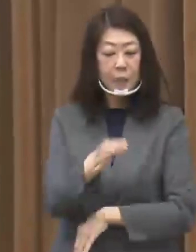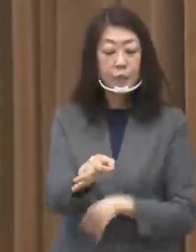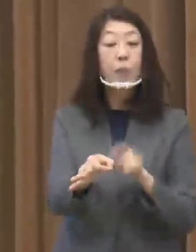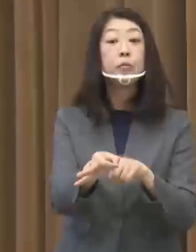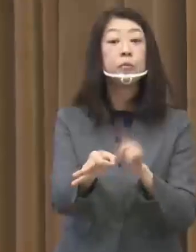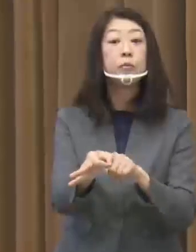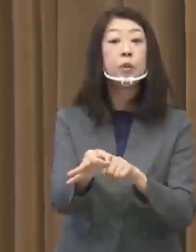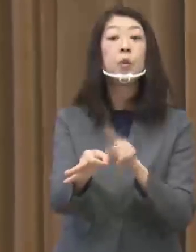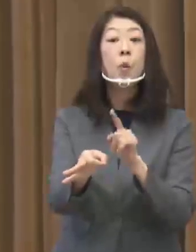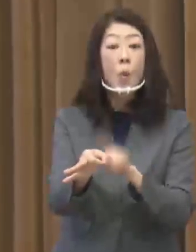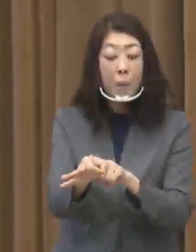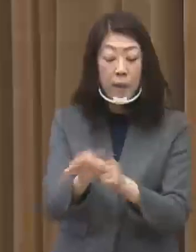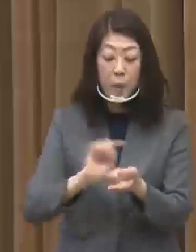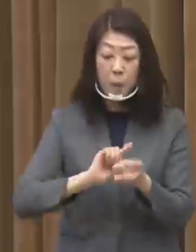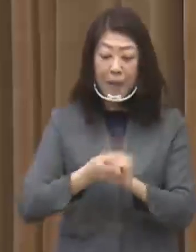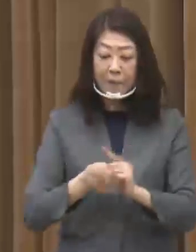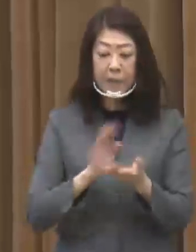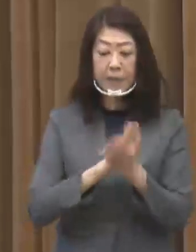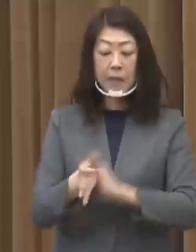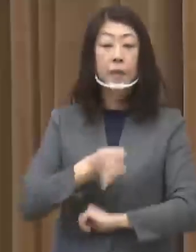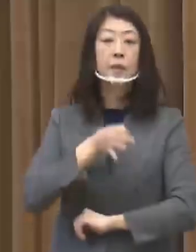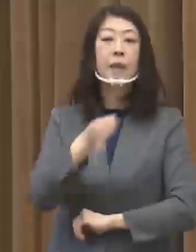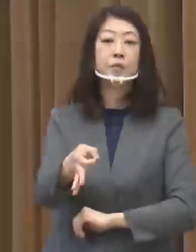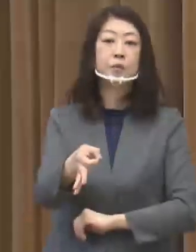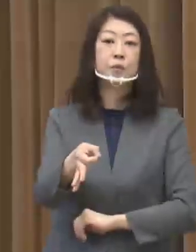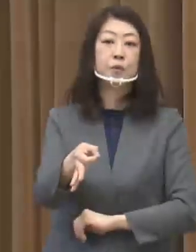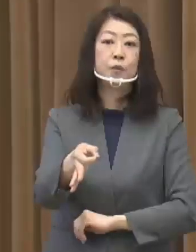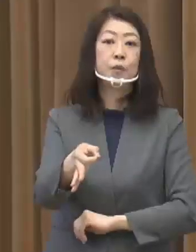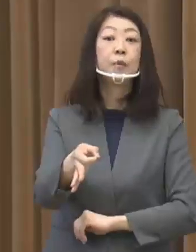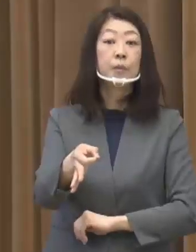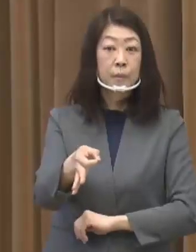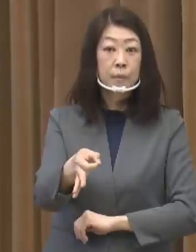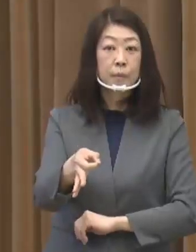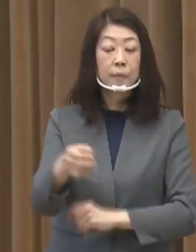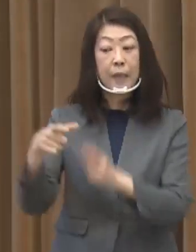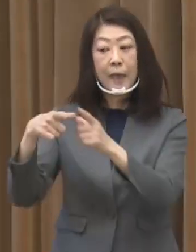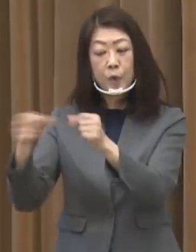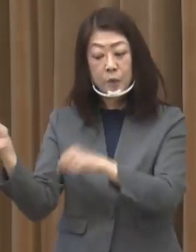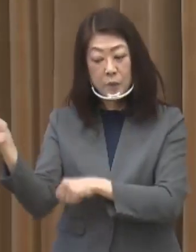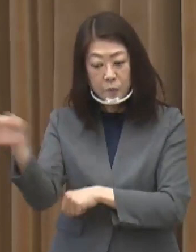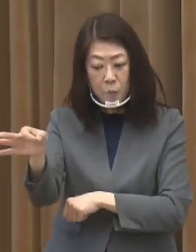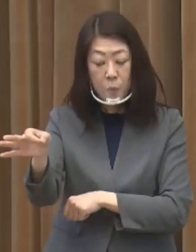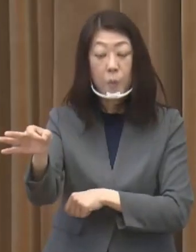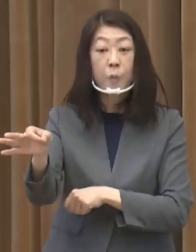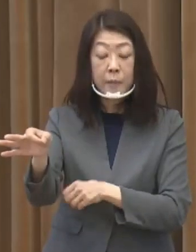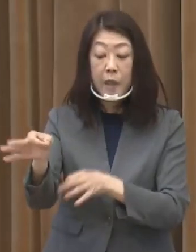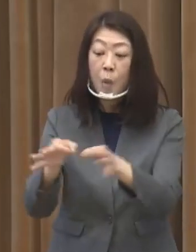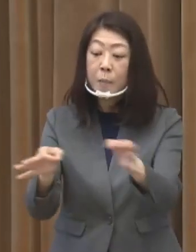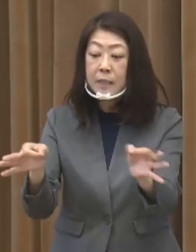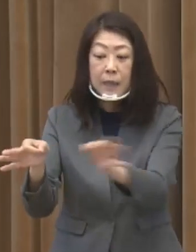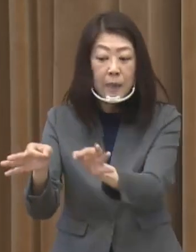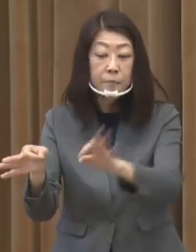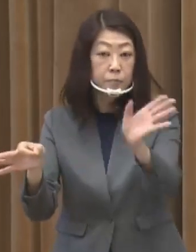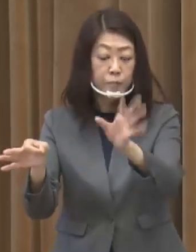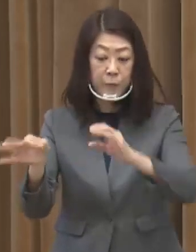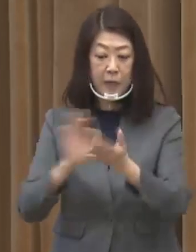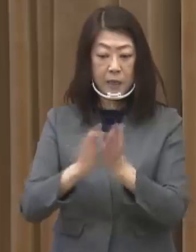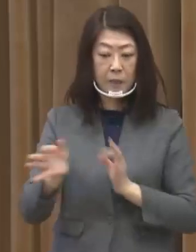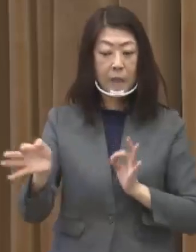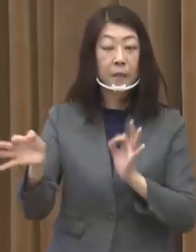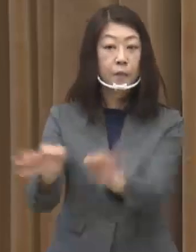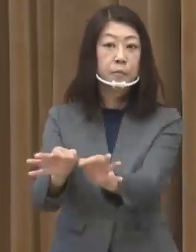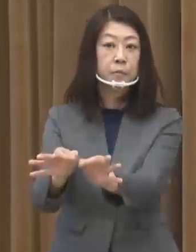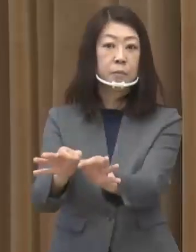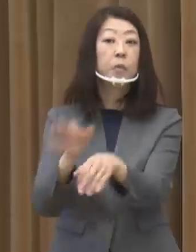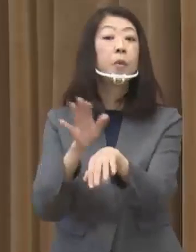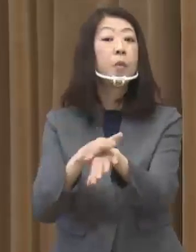県が上乗せ補助を実施することによって、事業者の皆様の負担を軽減し、感染防止対策を推奨